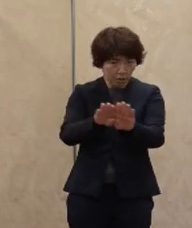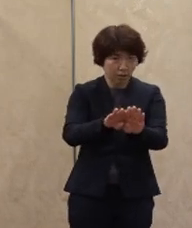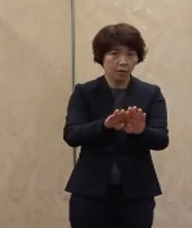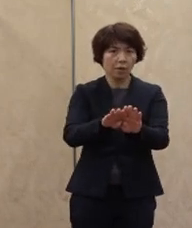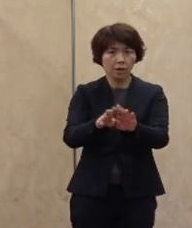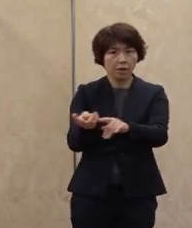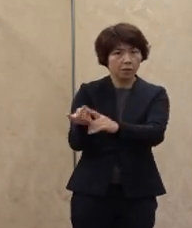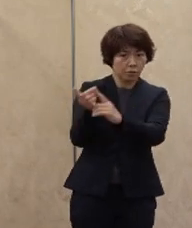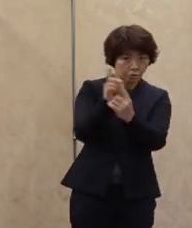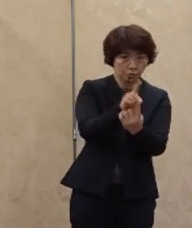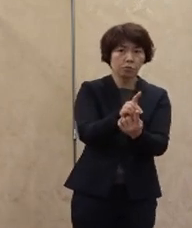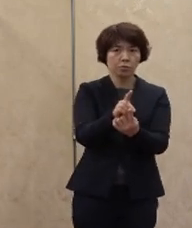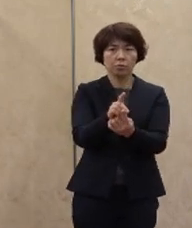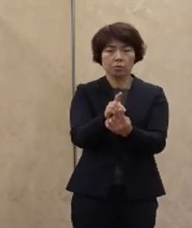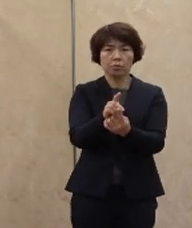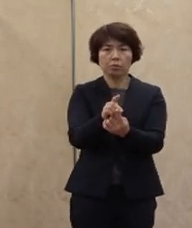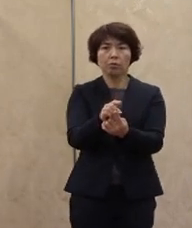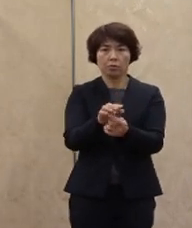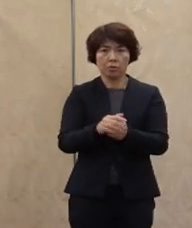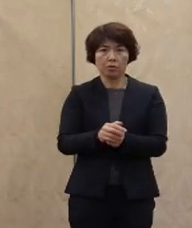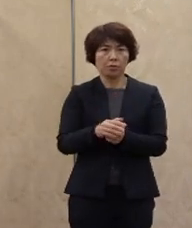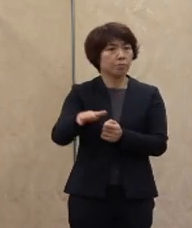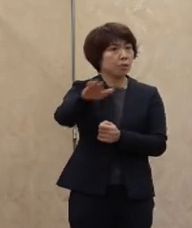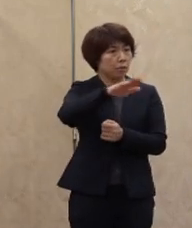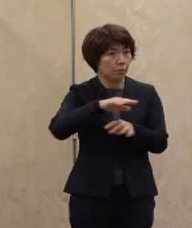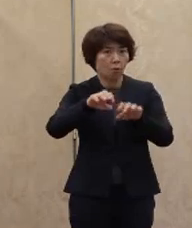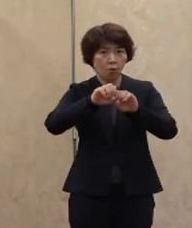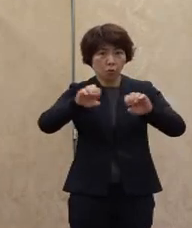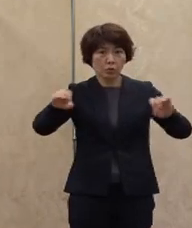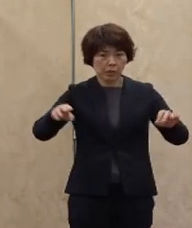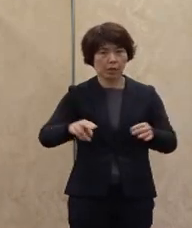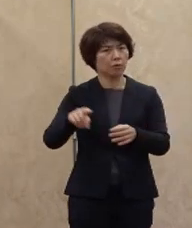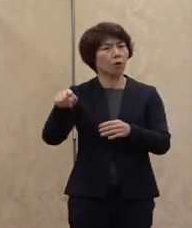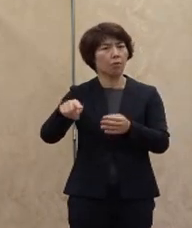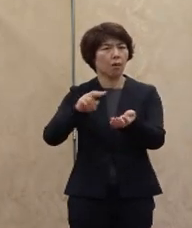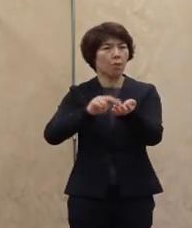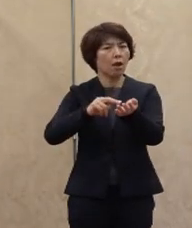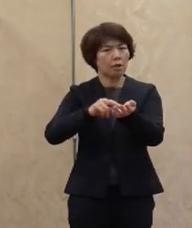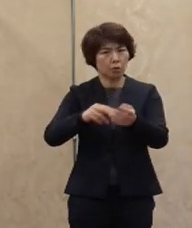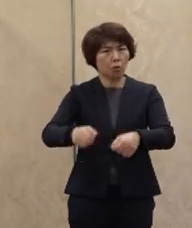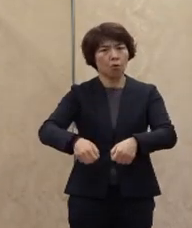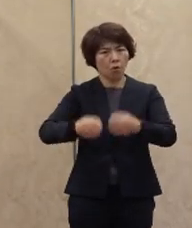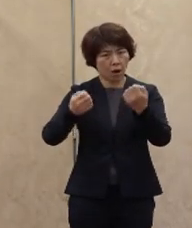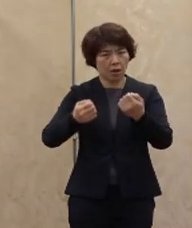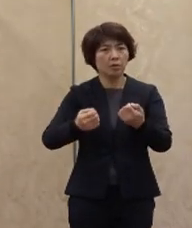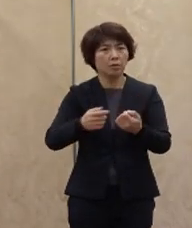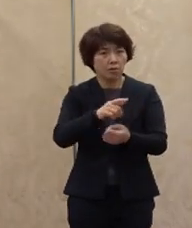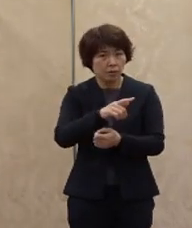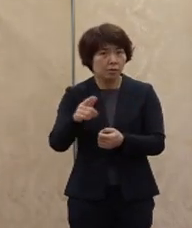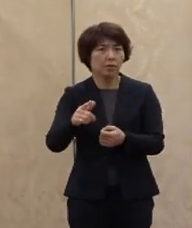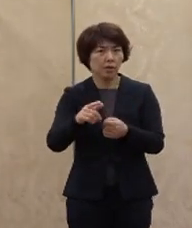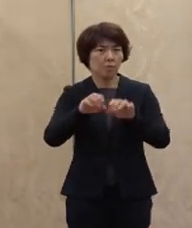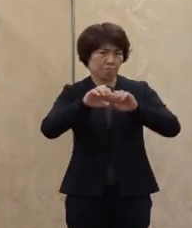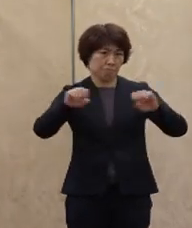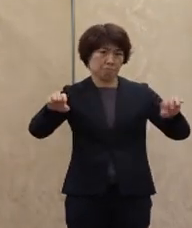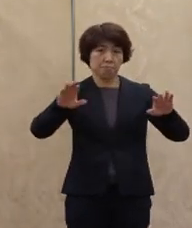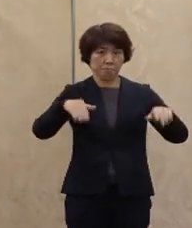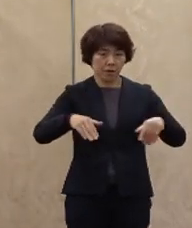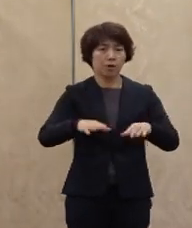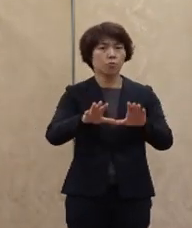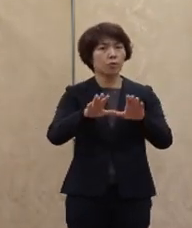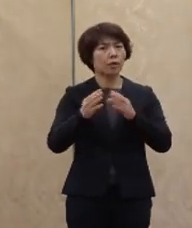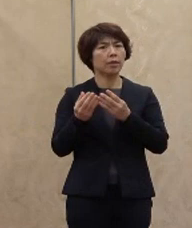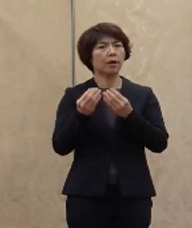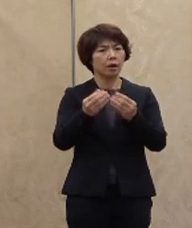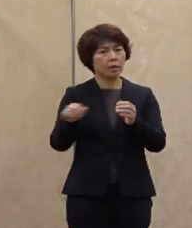ったこともしながら、だからそれはもう皆さんからもどんどん報道もして、あの医療崩壊じゃないかと、綾世代どうするんだと、まあ、様々皆さんからの報道も受けながらですね、